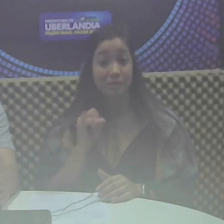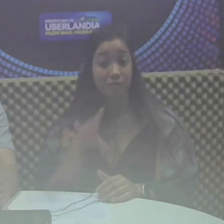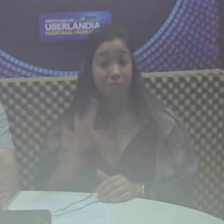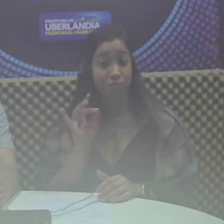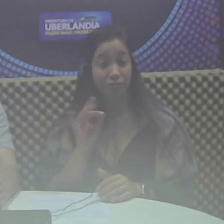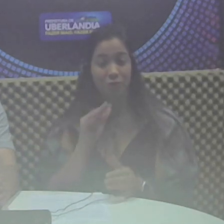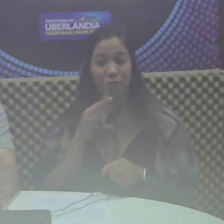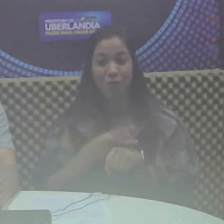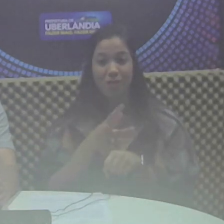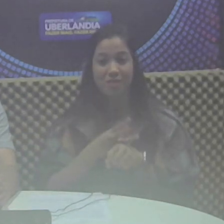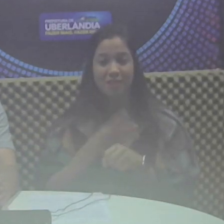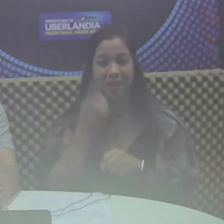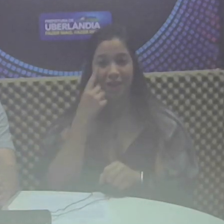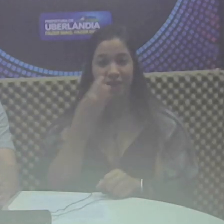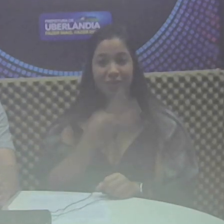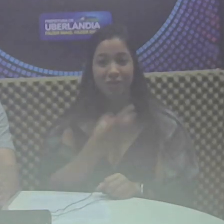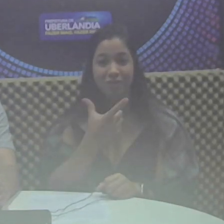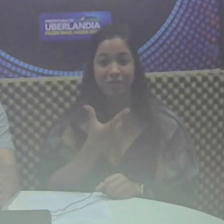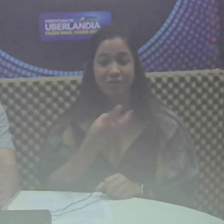um zap, anota aí,